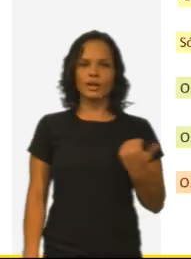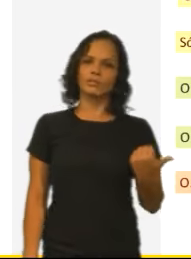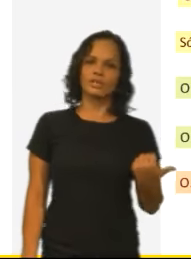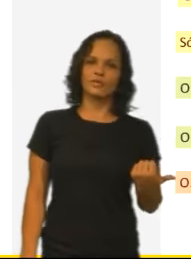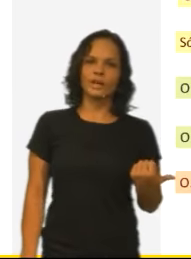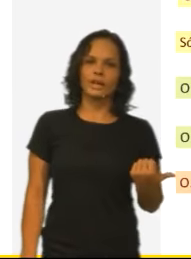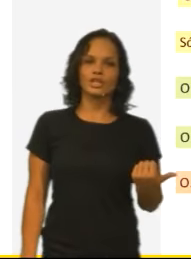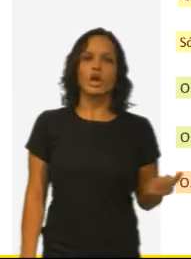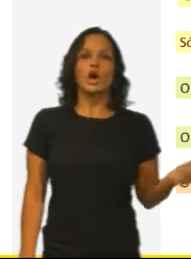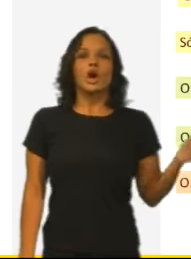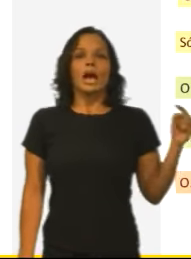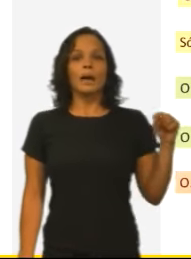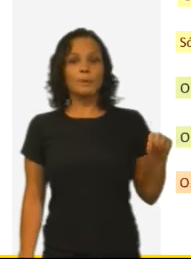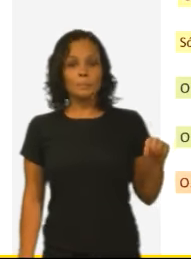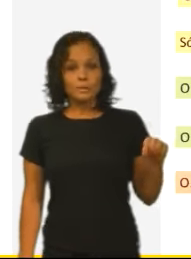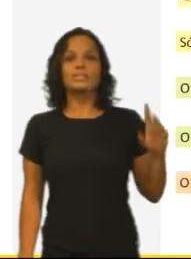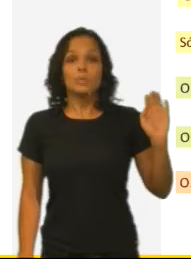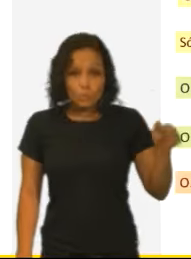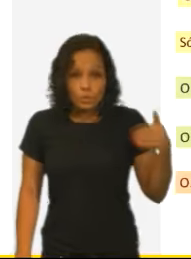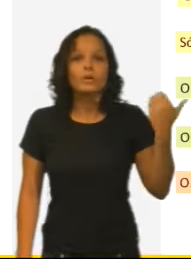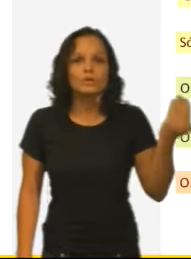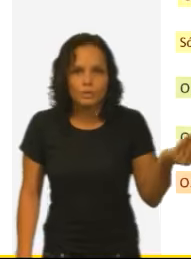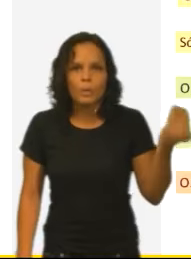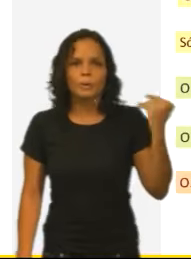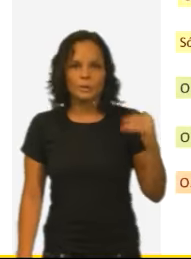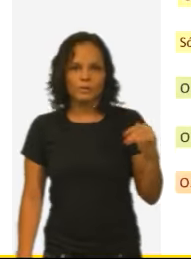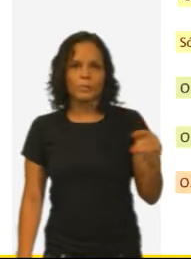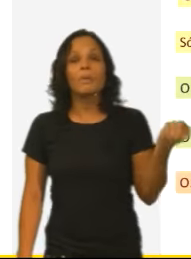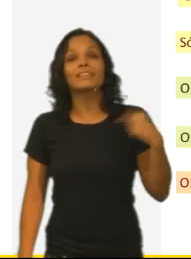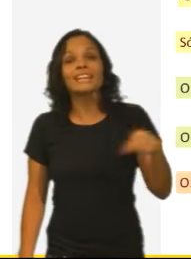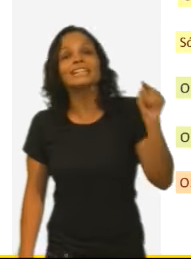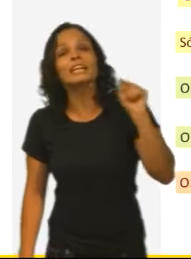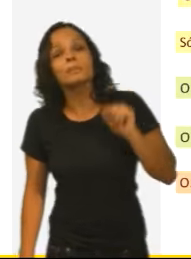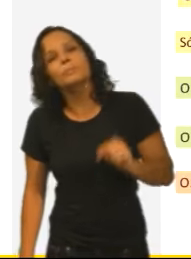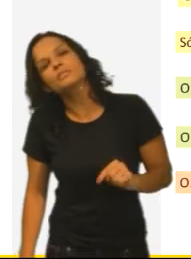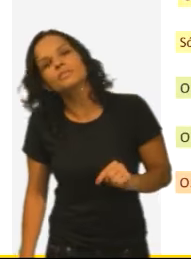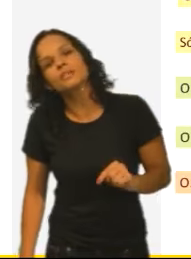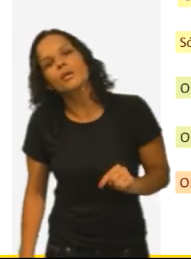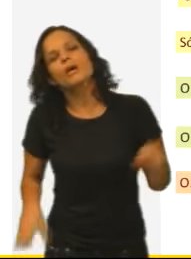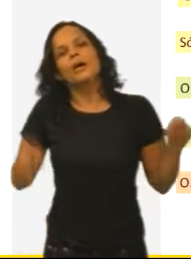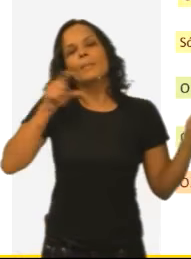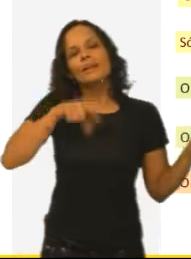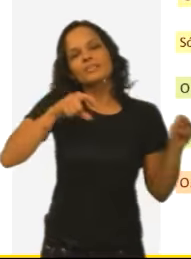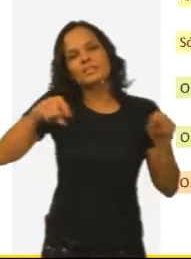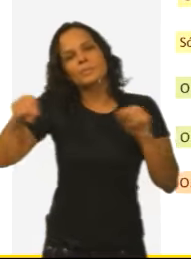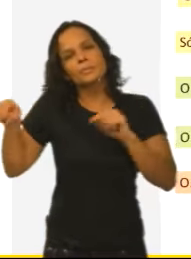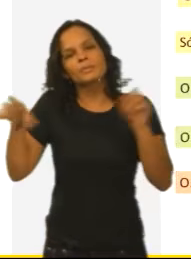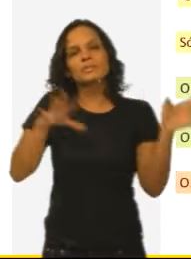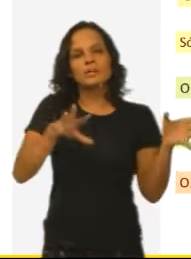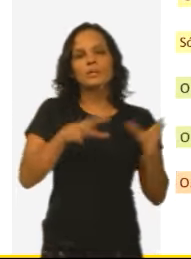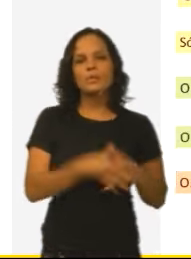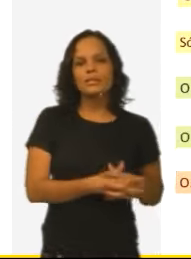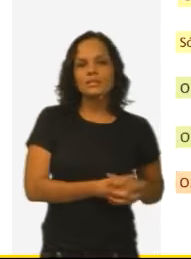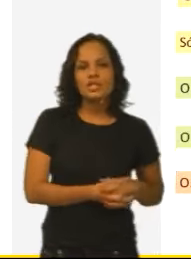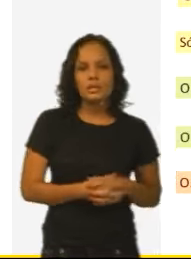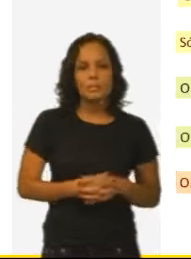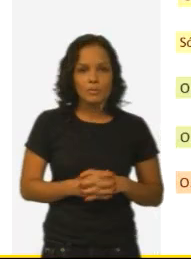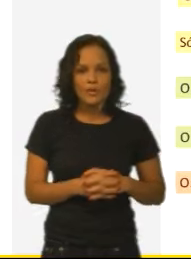preposicionado é diferente. A preposição, o núcleo do complemento verbal até tem preposição, mas essa preposição não é exigida pelo